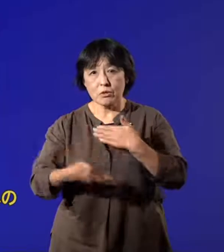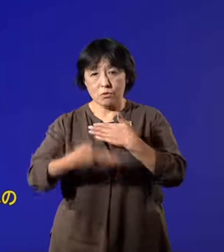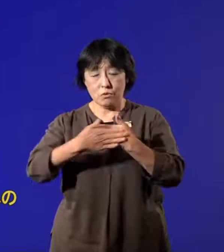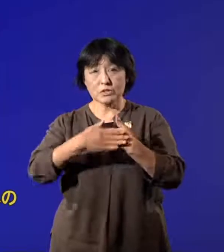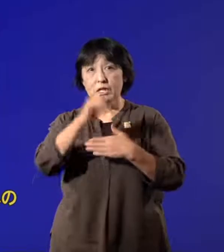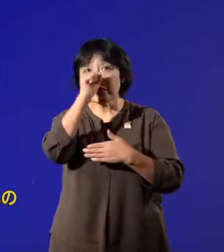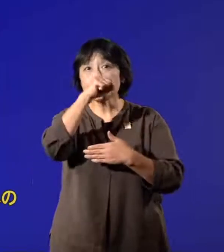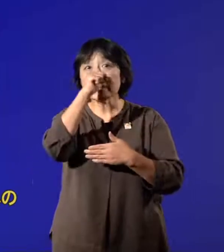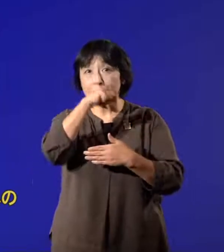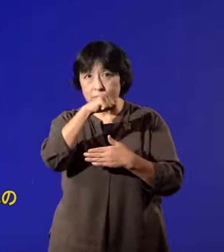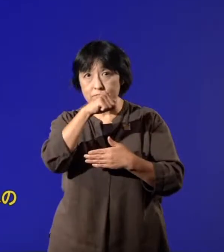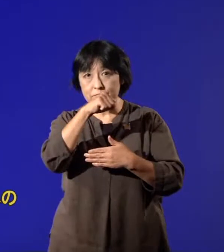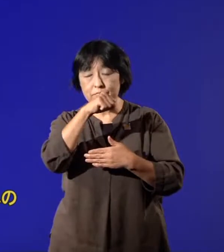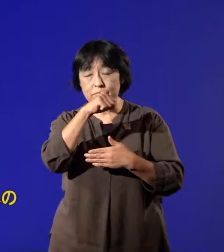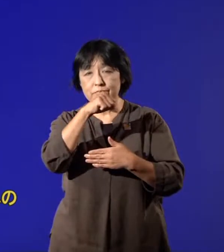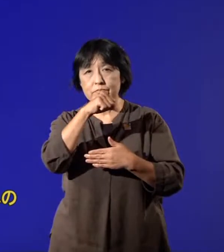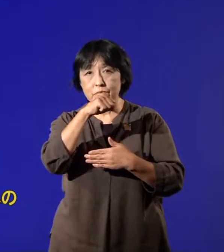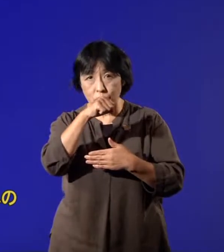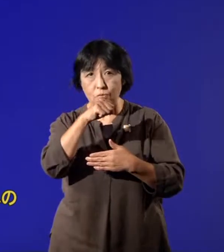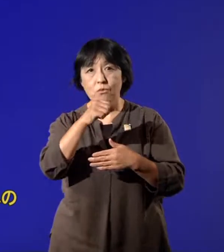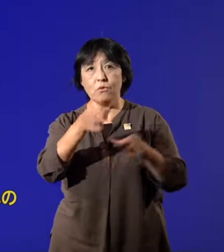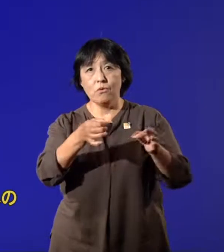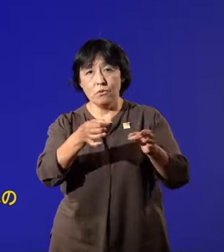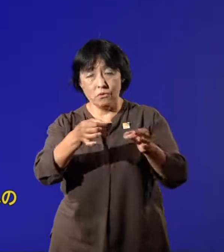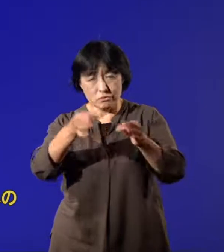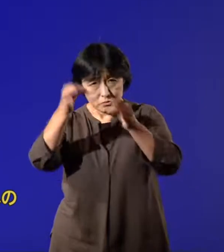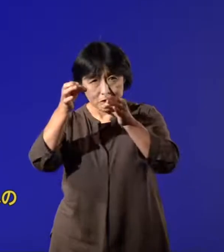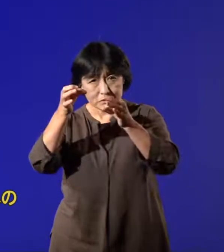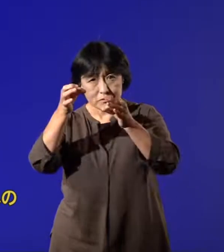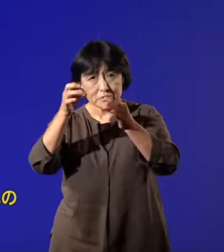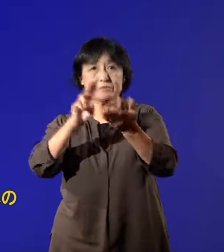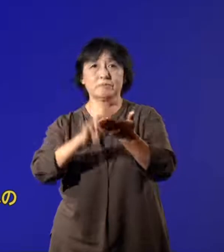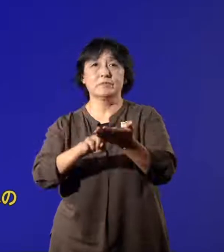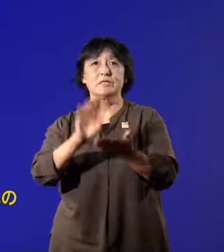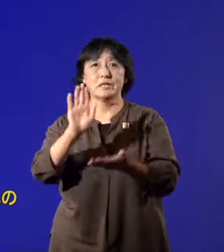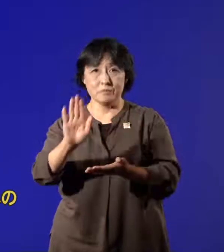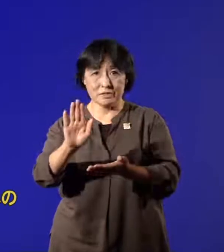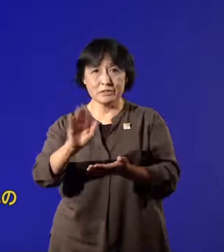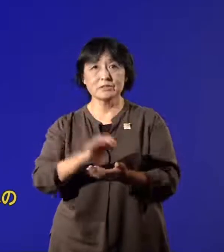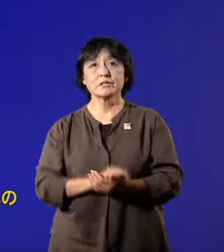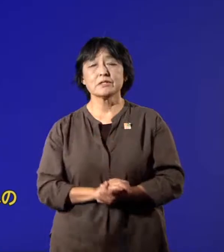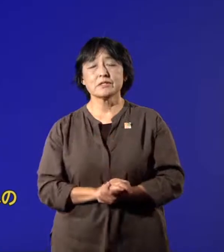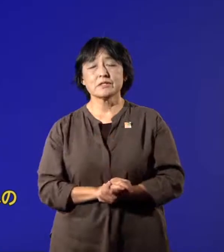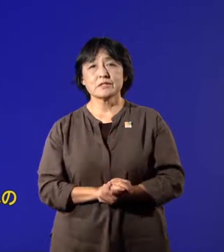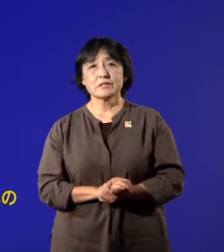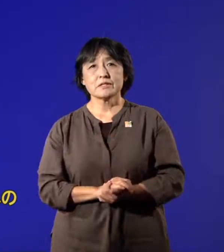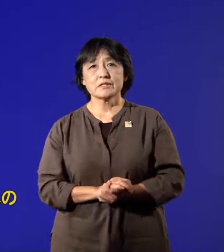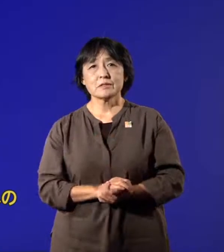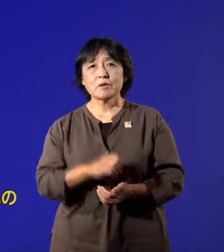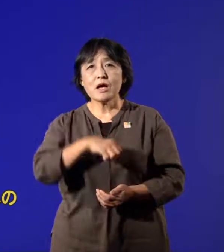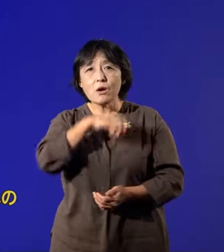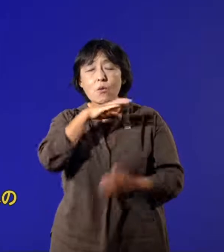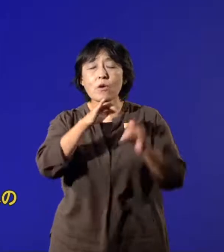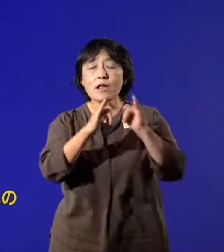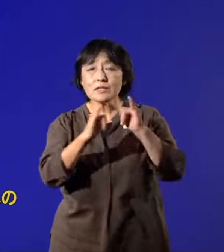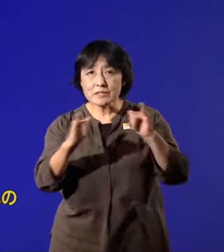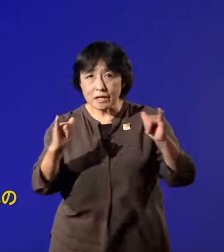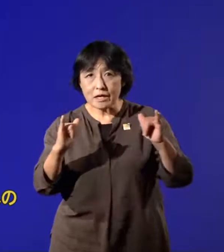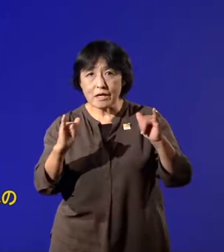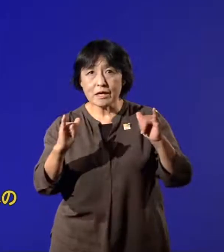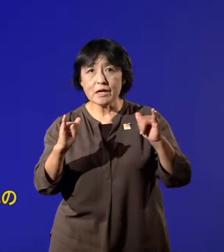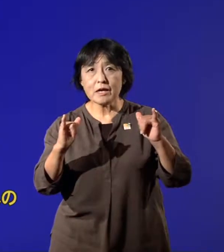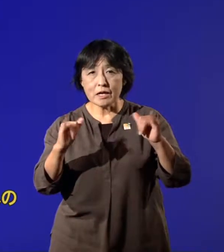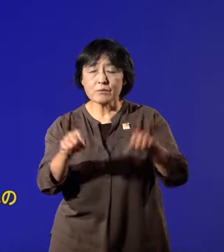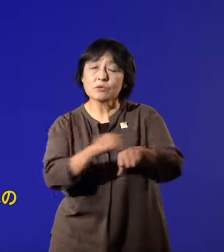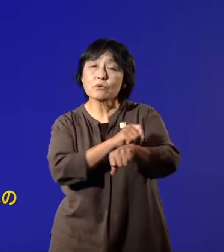で、予算を増額補正をしてございますけれども、高齢者の方です